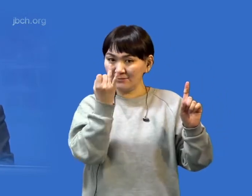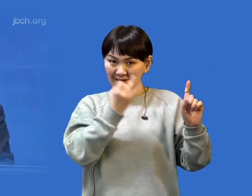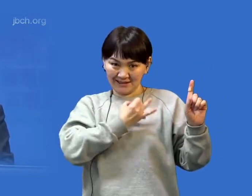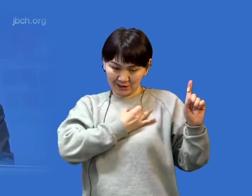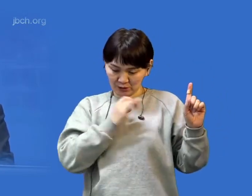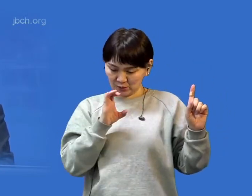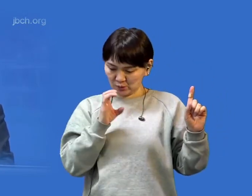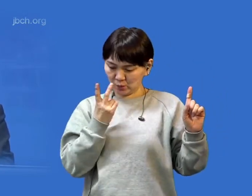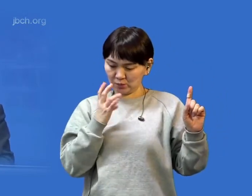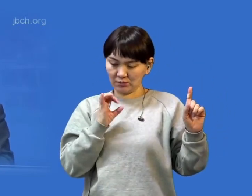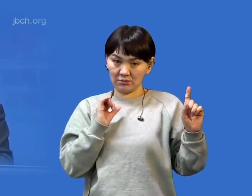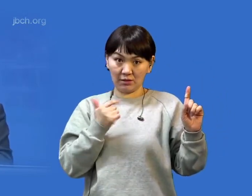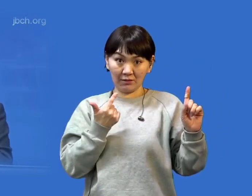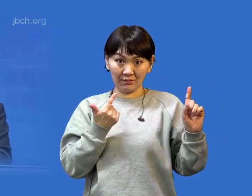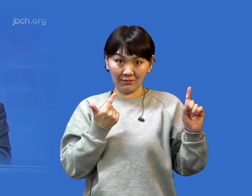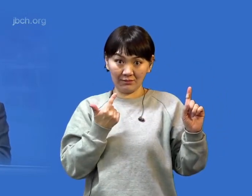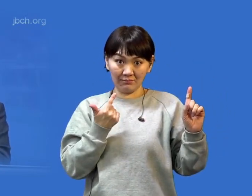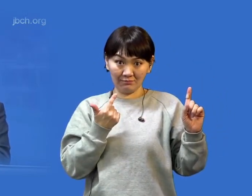бол